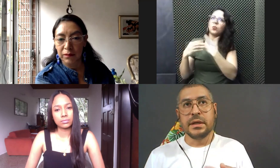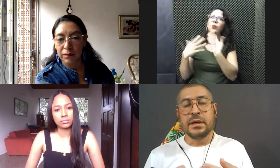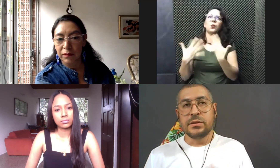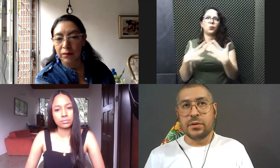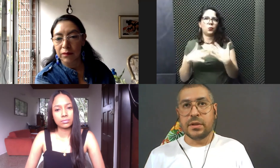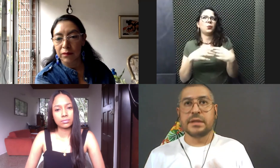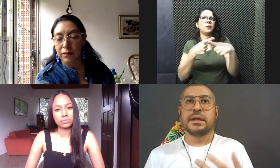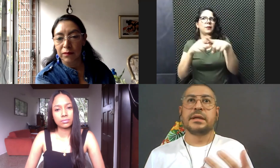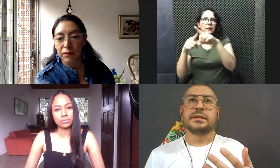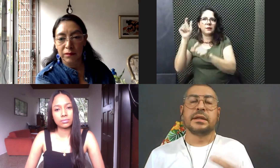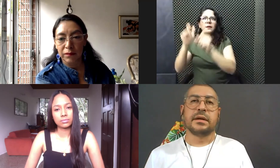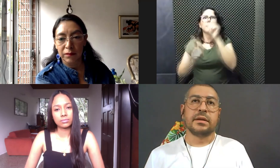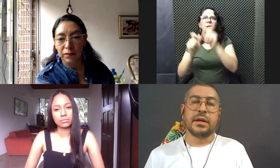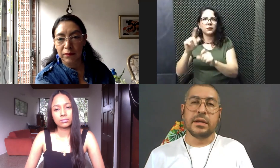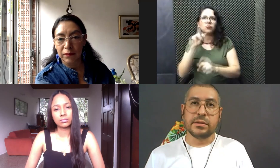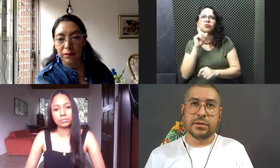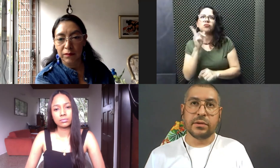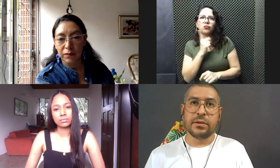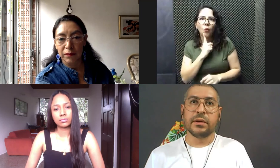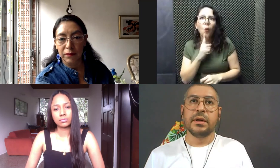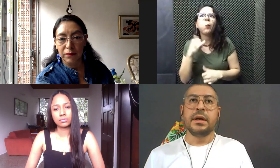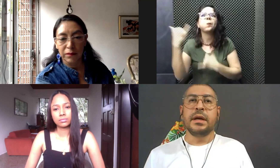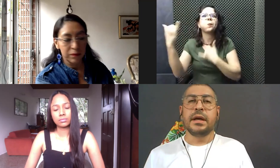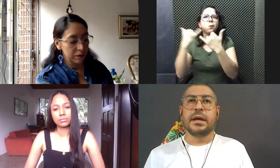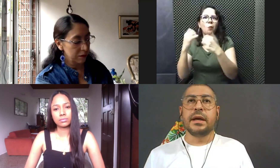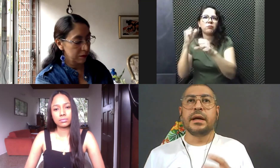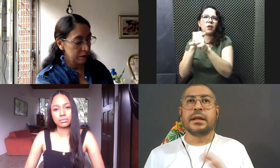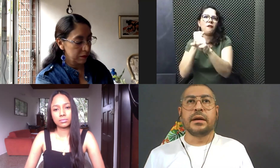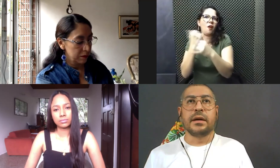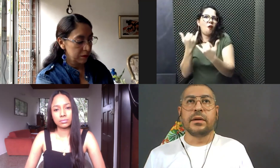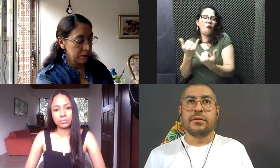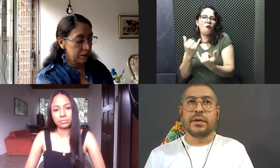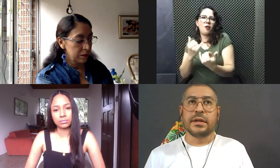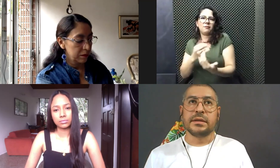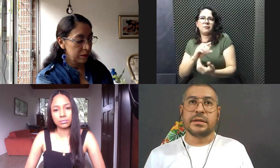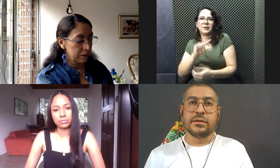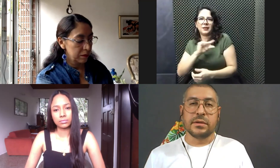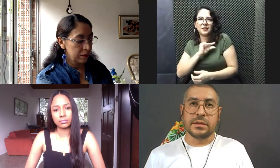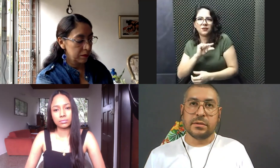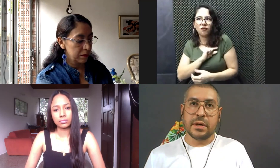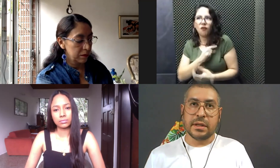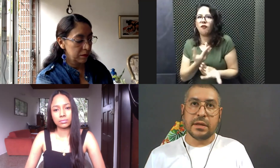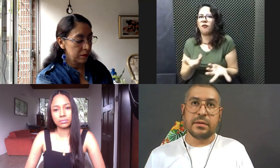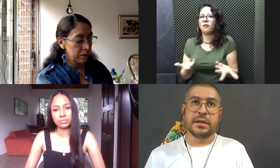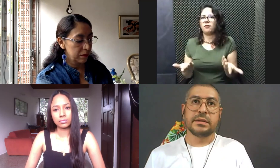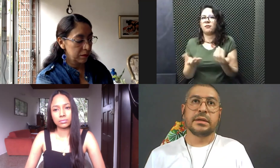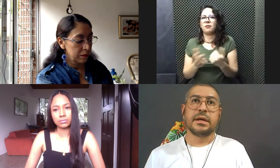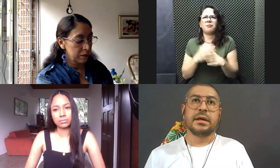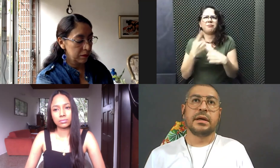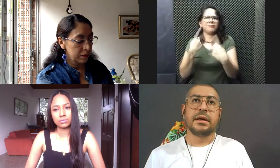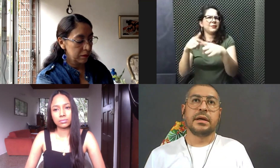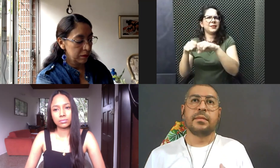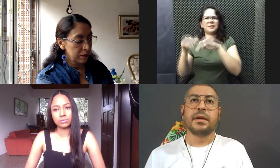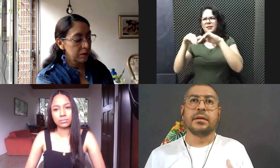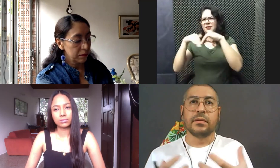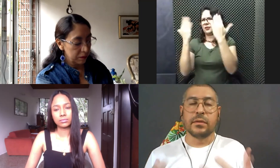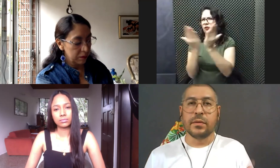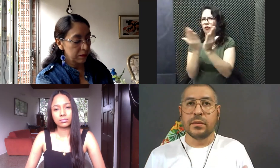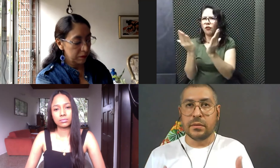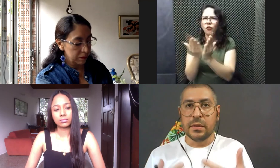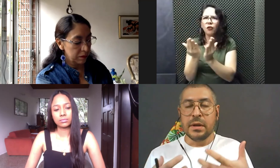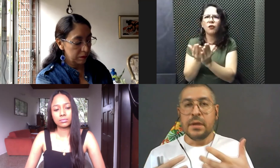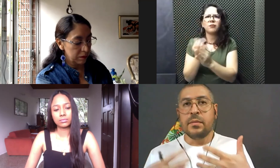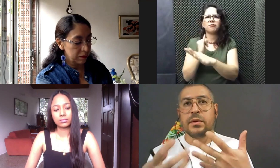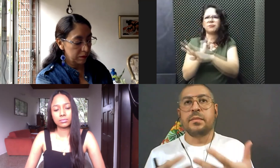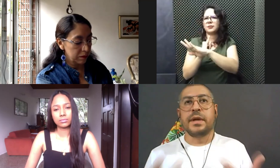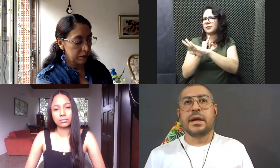personas sordas que están trabajando en el INSOR, han trabajado en diferentes instituciones educativas, también